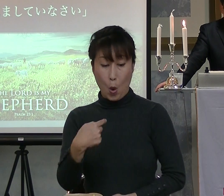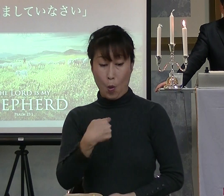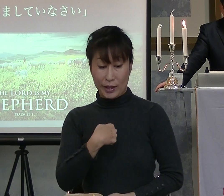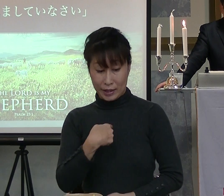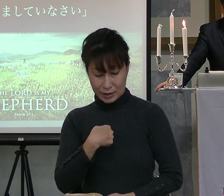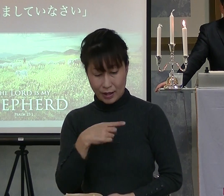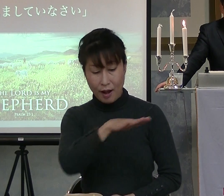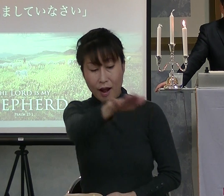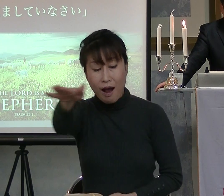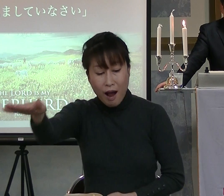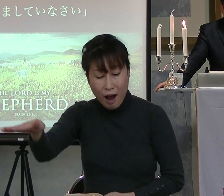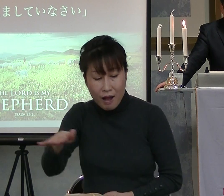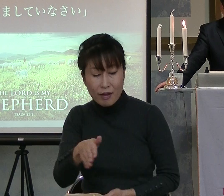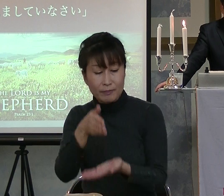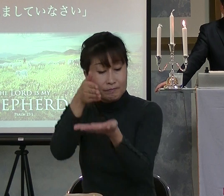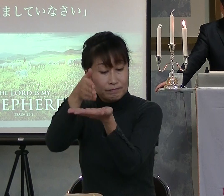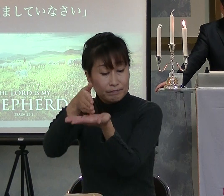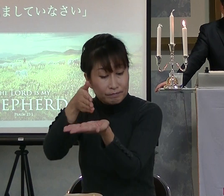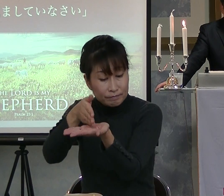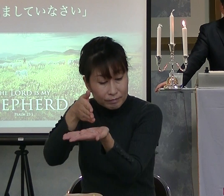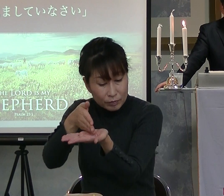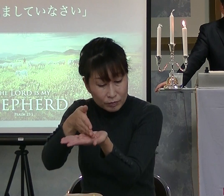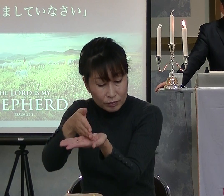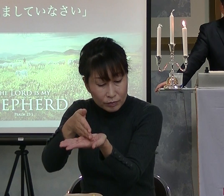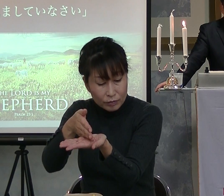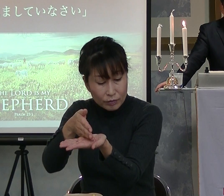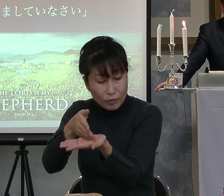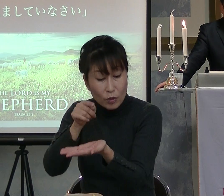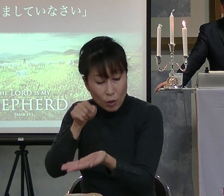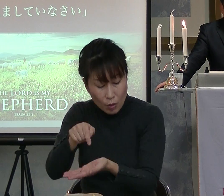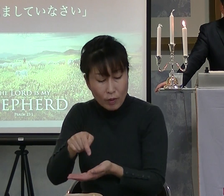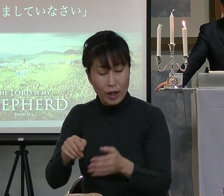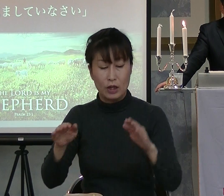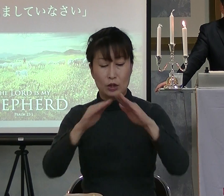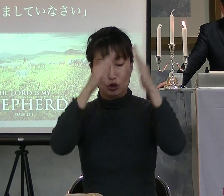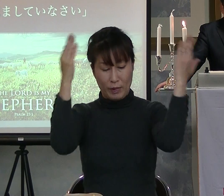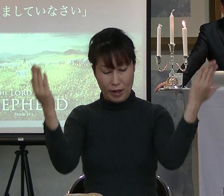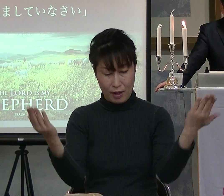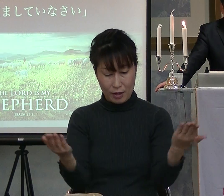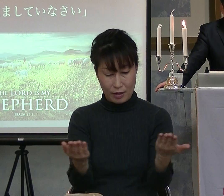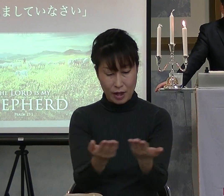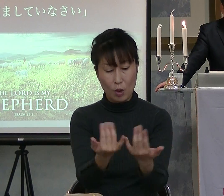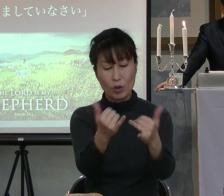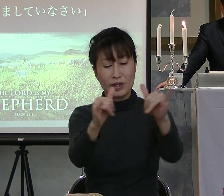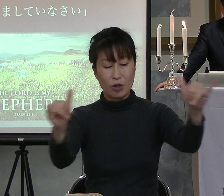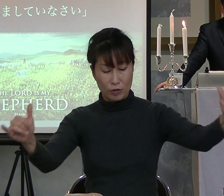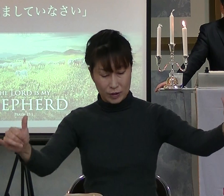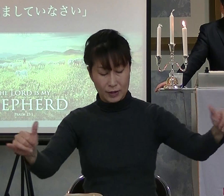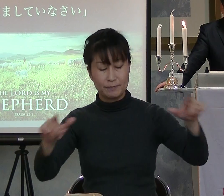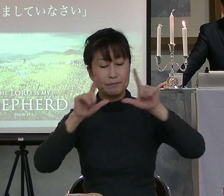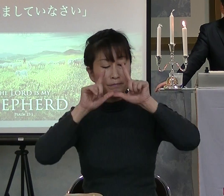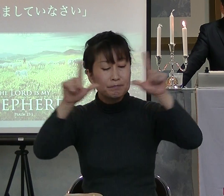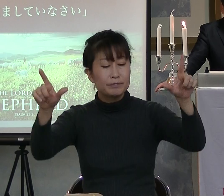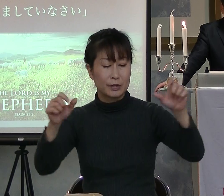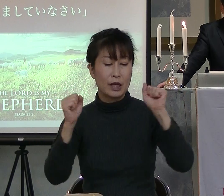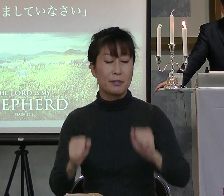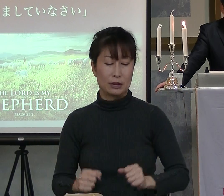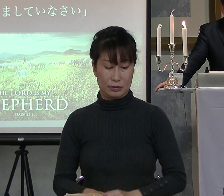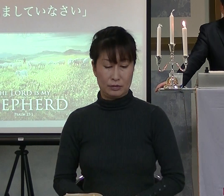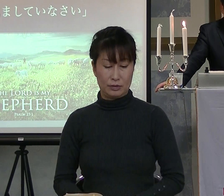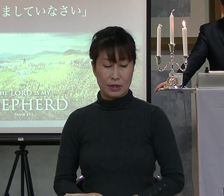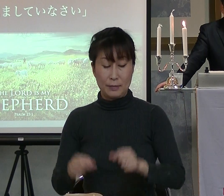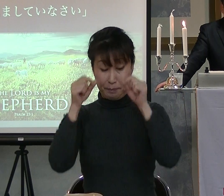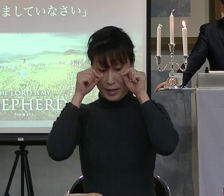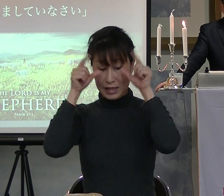私があなた方に話していることはすべての人に言っているのです。目を覚